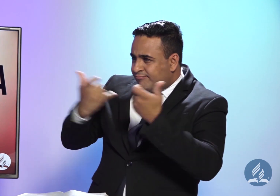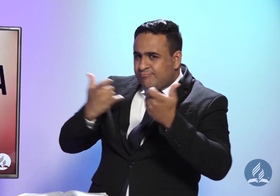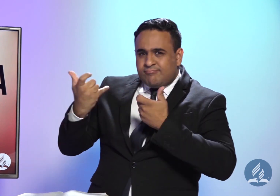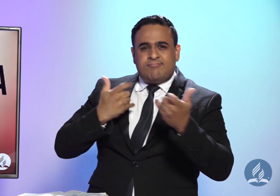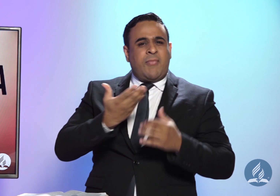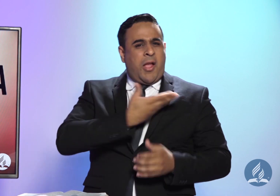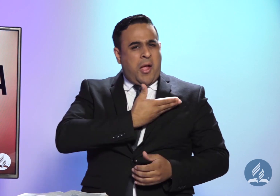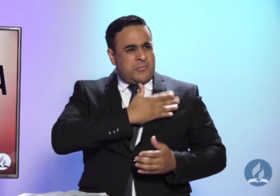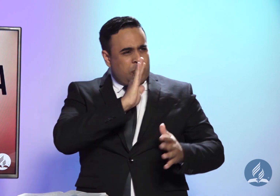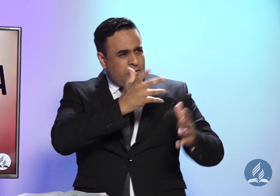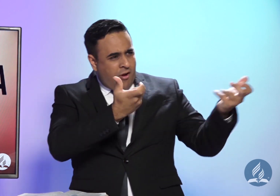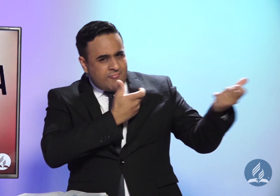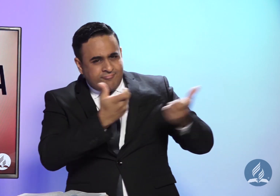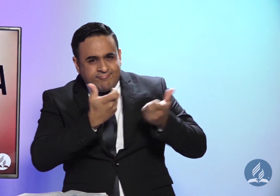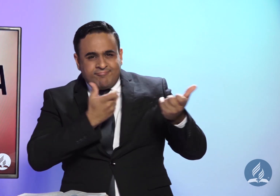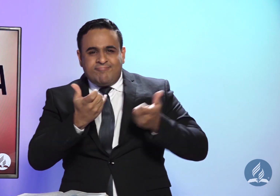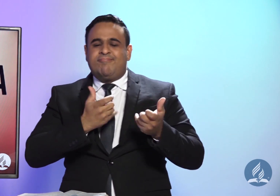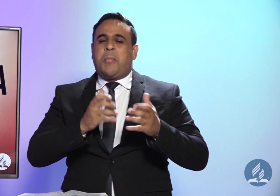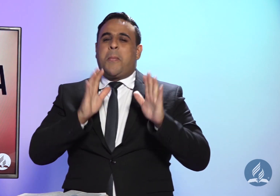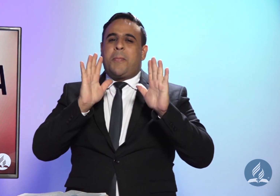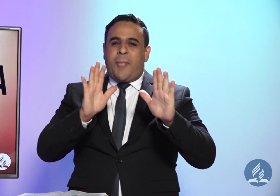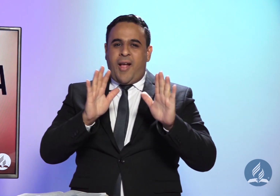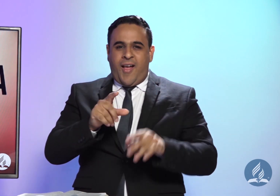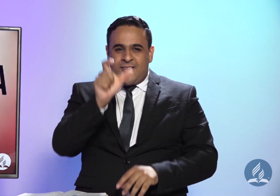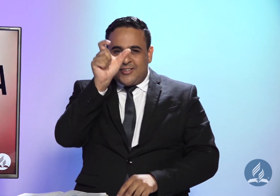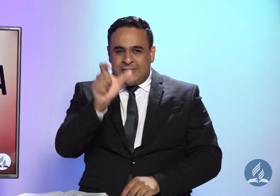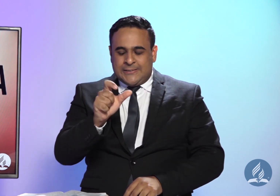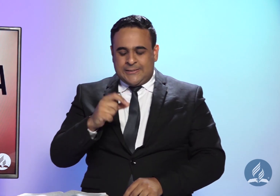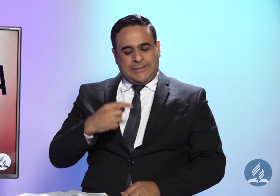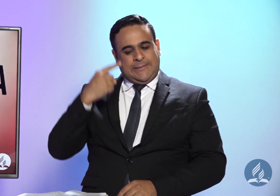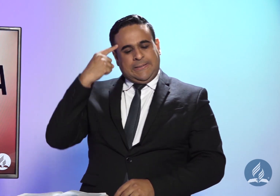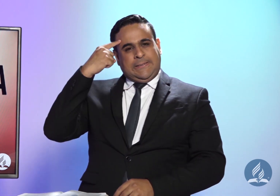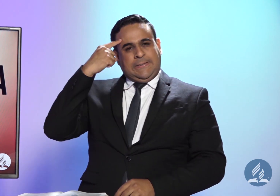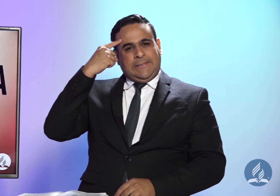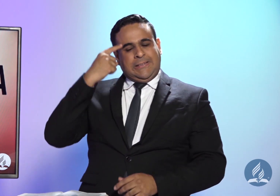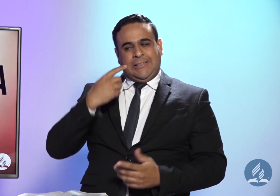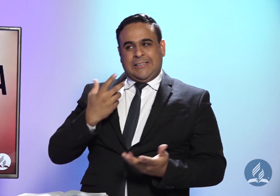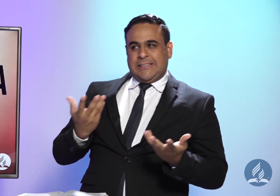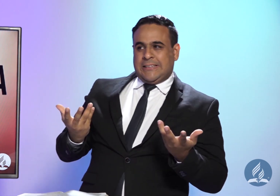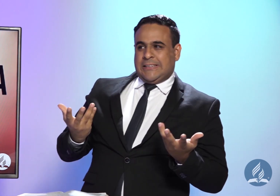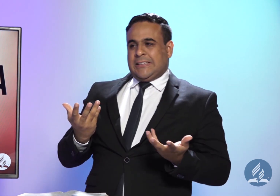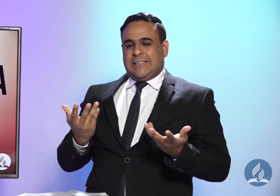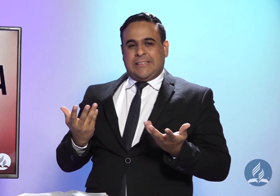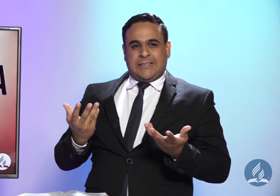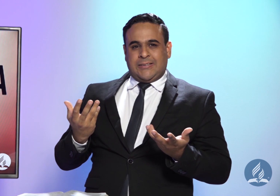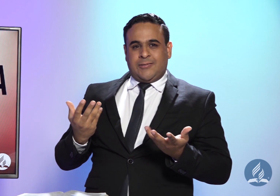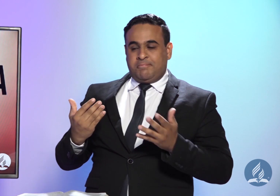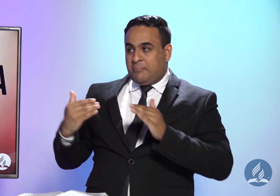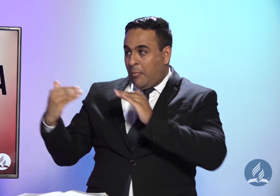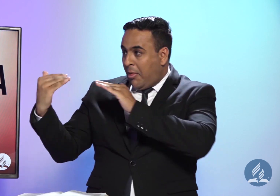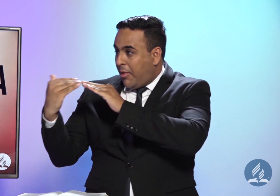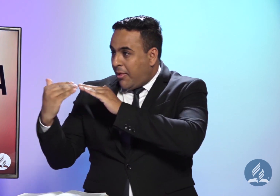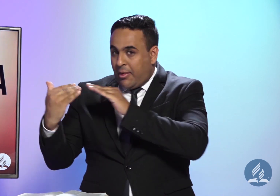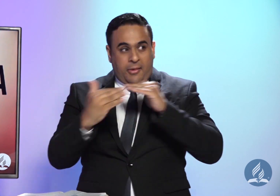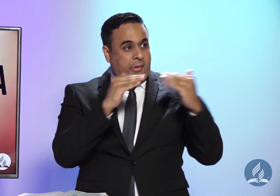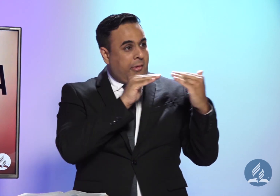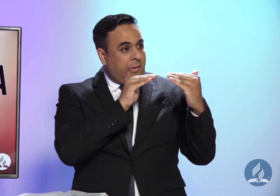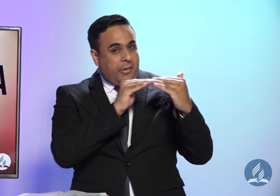te disseram, seus amigos já te convenceram, mas está faltando você decidir. Você concorda com